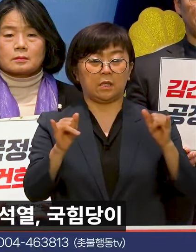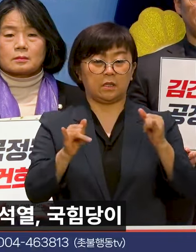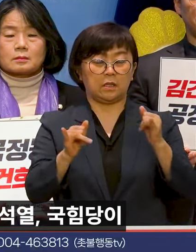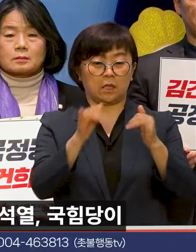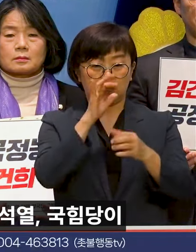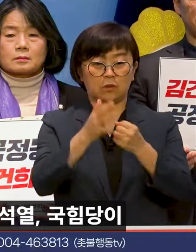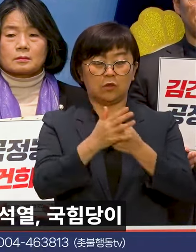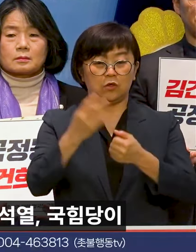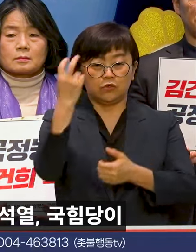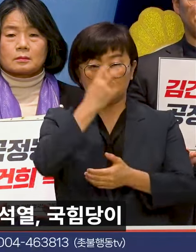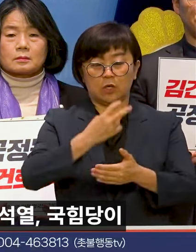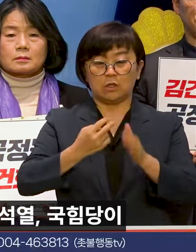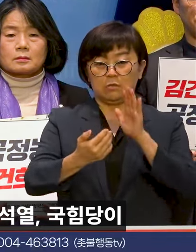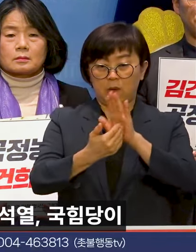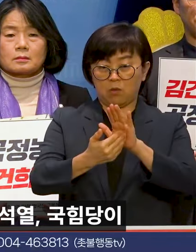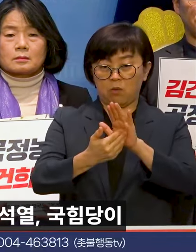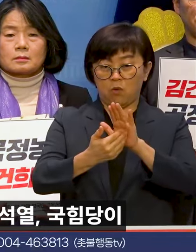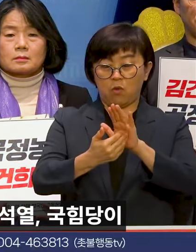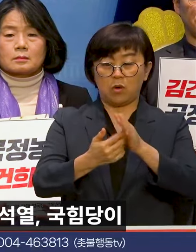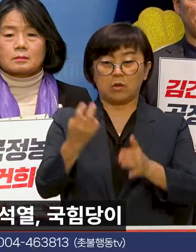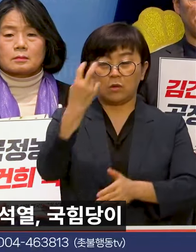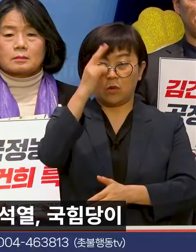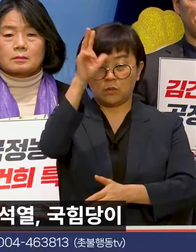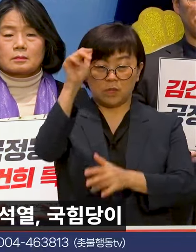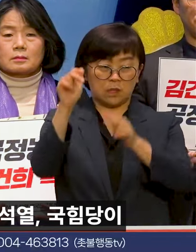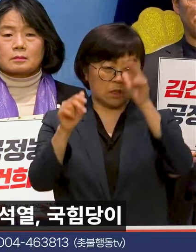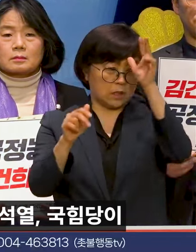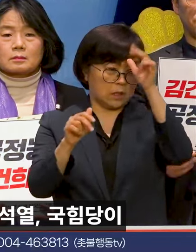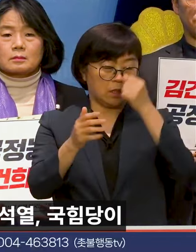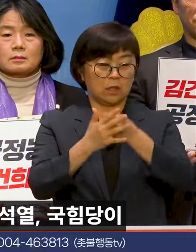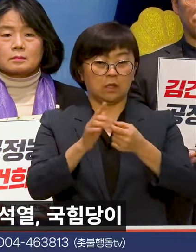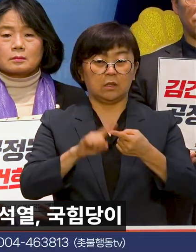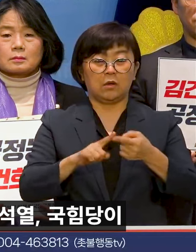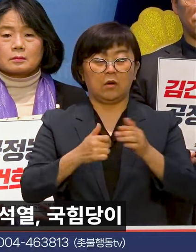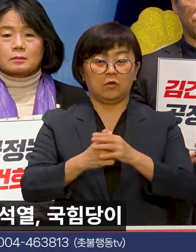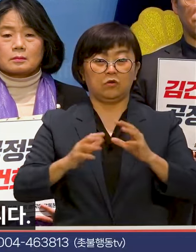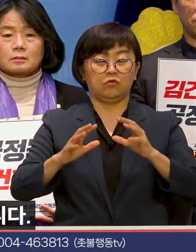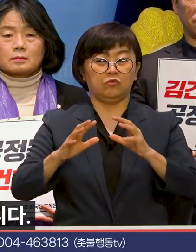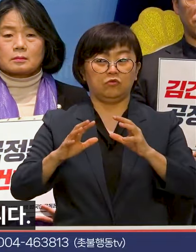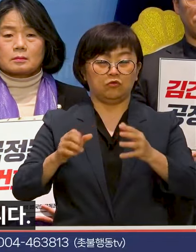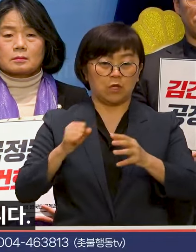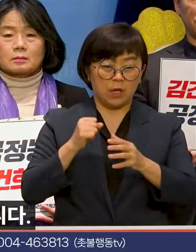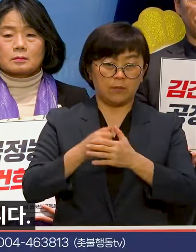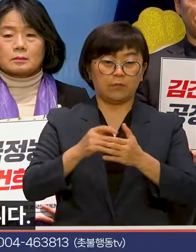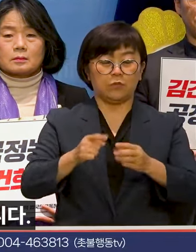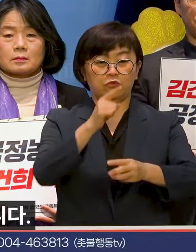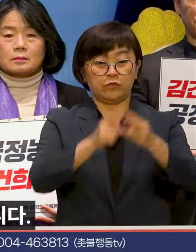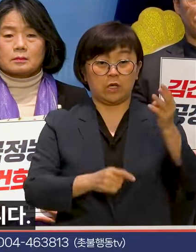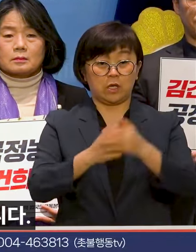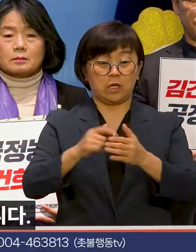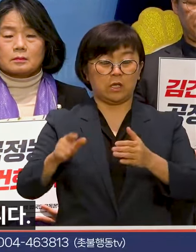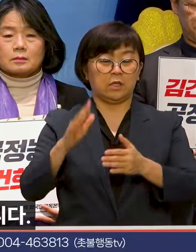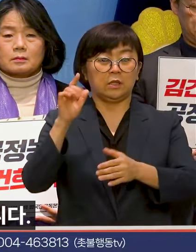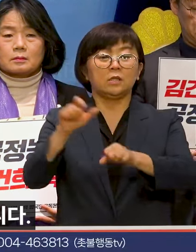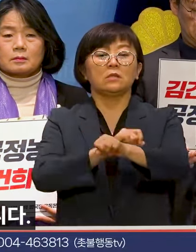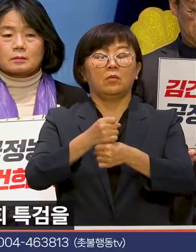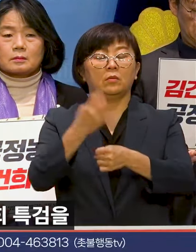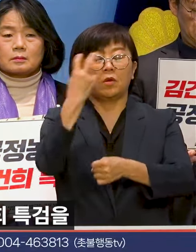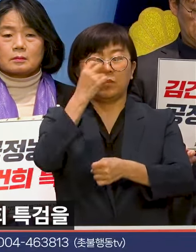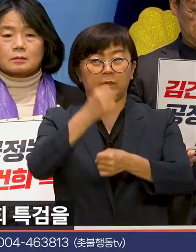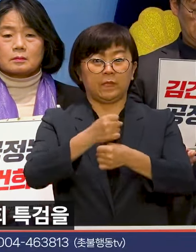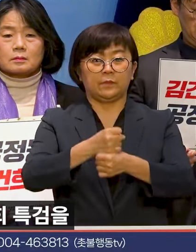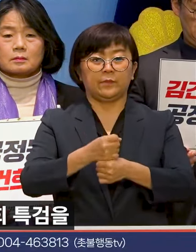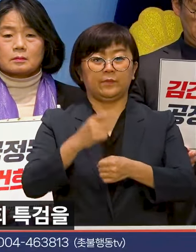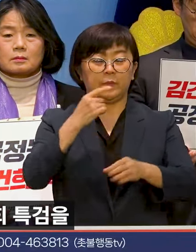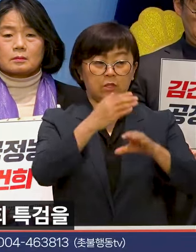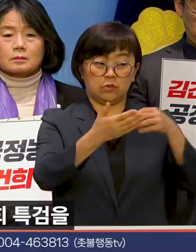수사를 회피하고 차단해 왔던 검경 과 윤석 당이 김건희 특검을 자초한 것입니다